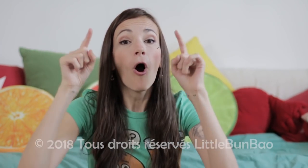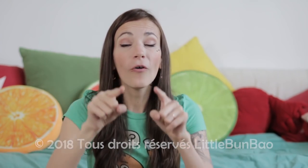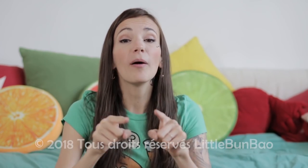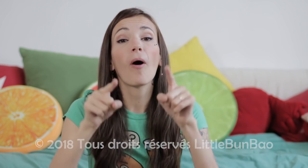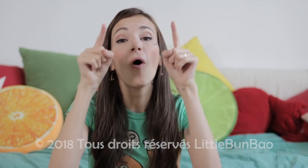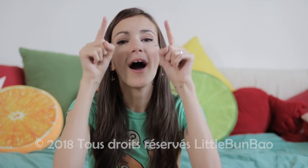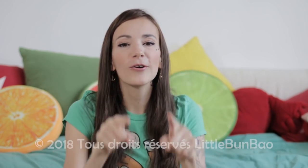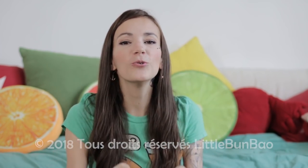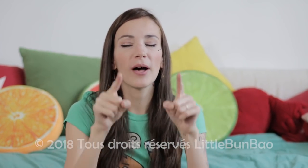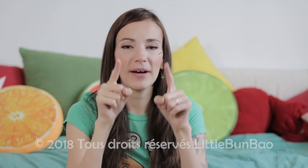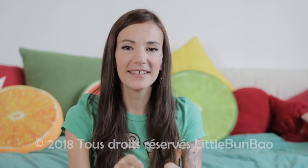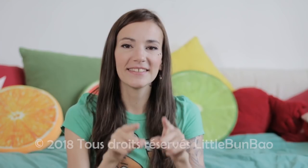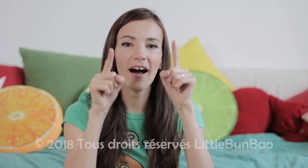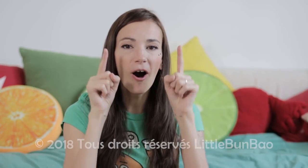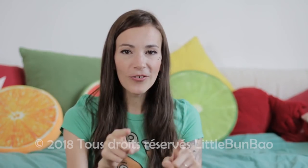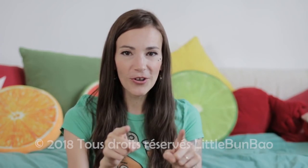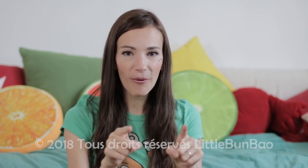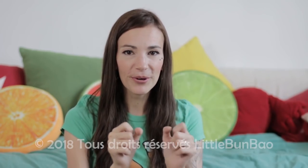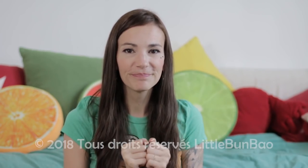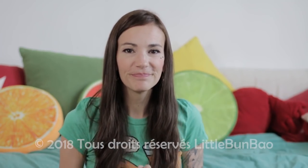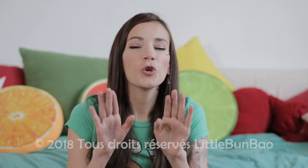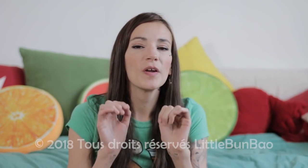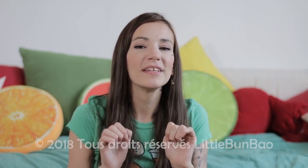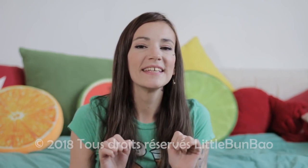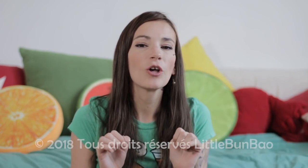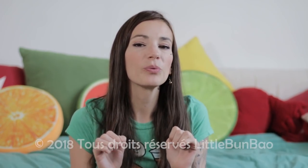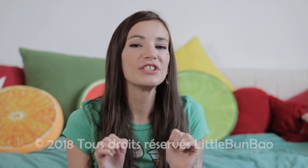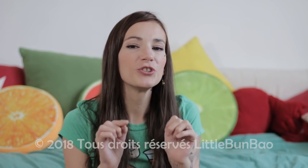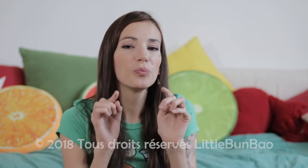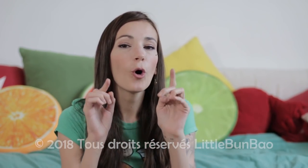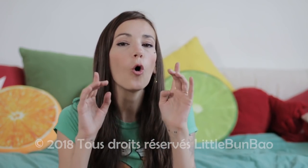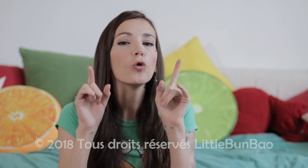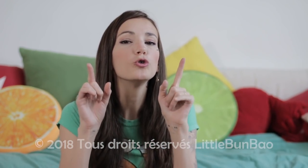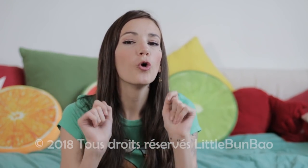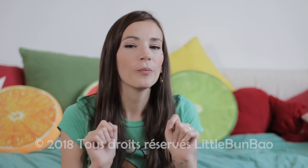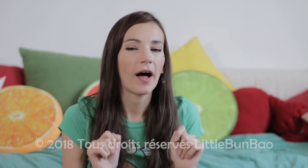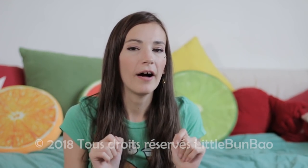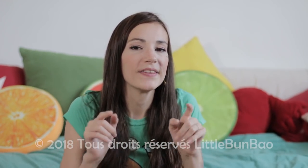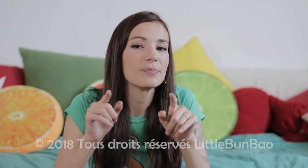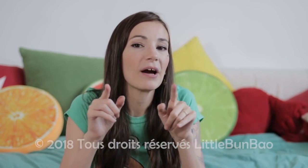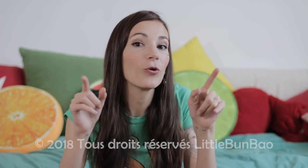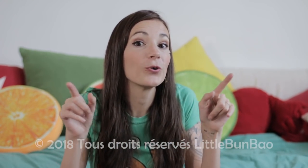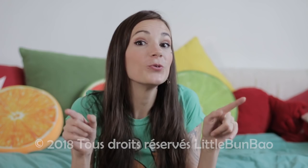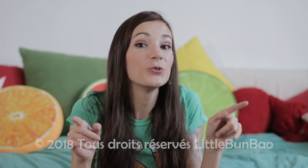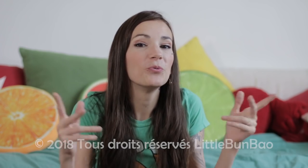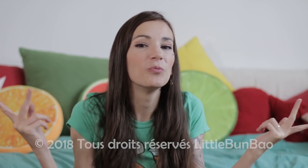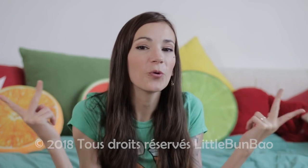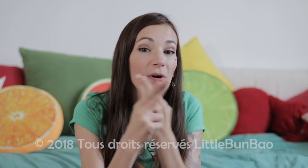on apprend Hakuna Matata ensemble. Je vais m'aider d'un petit support audio, hein, en espérant que YouTube ne me quitte